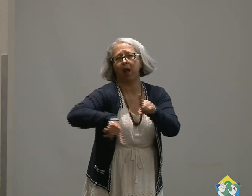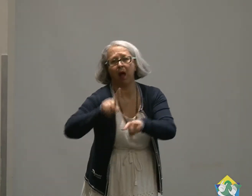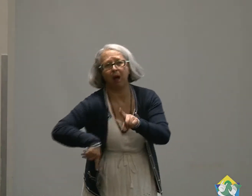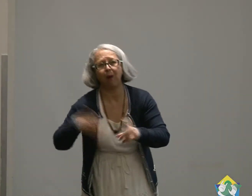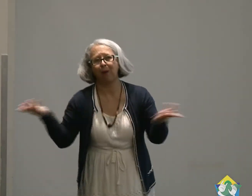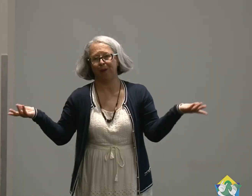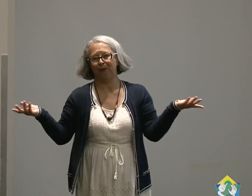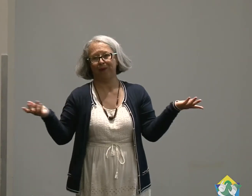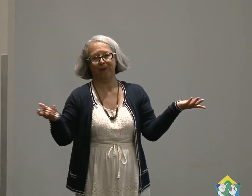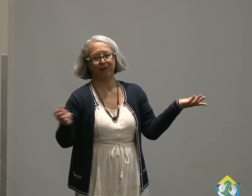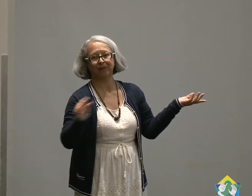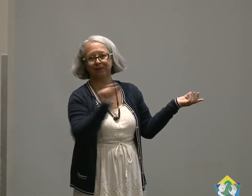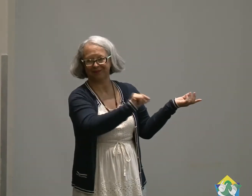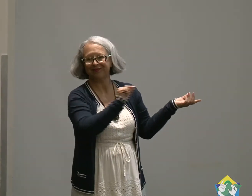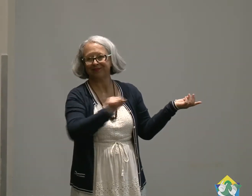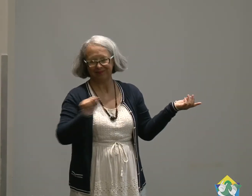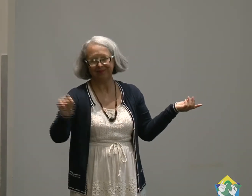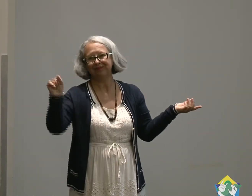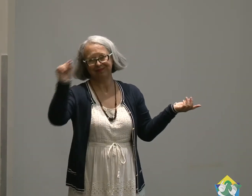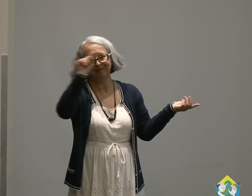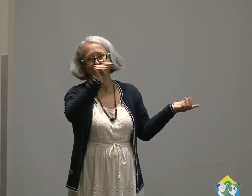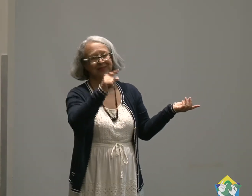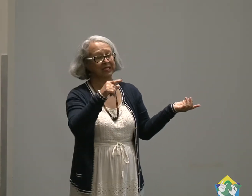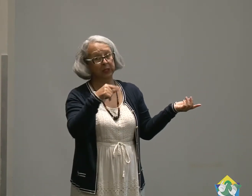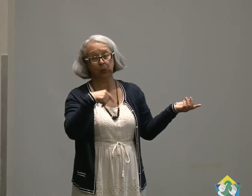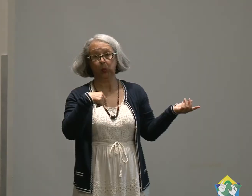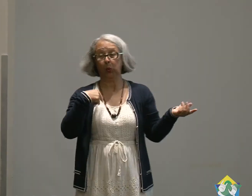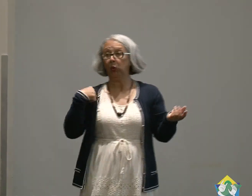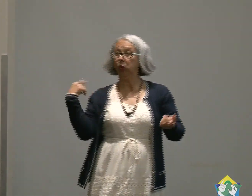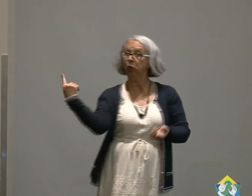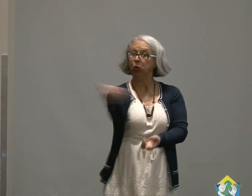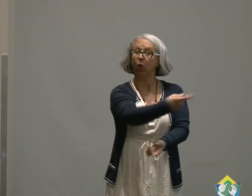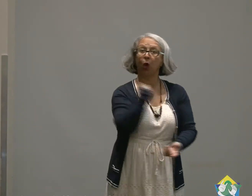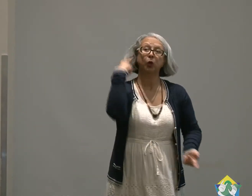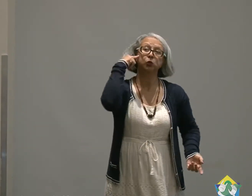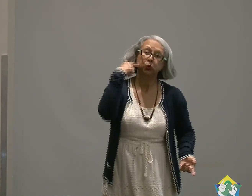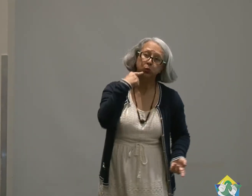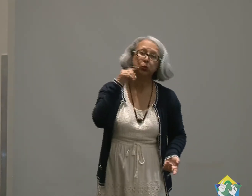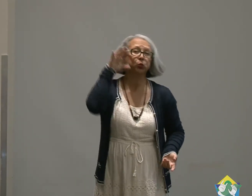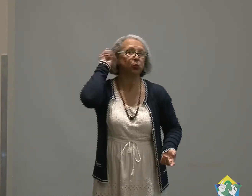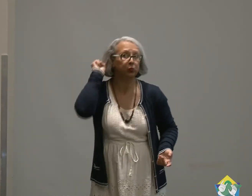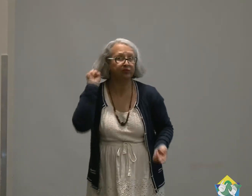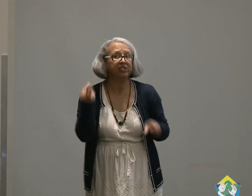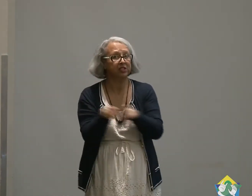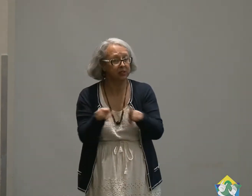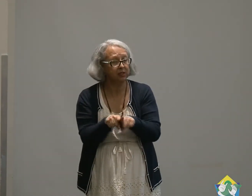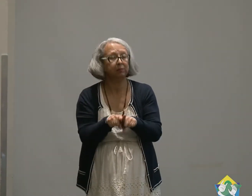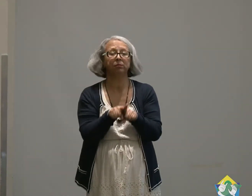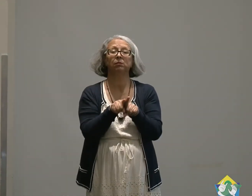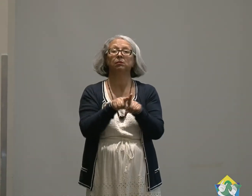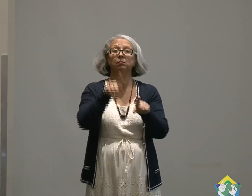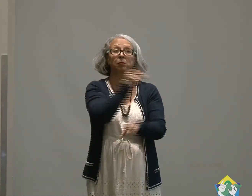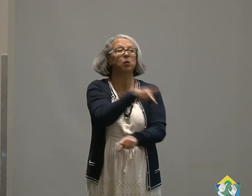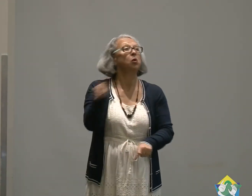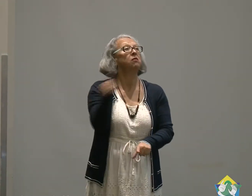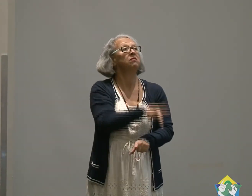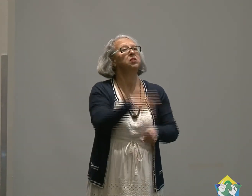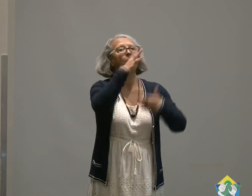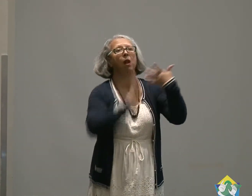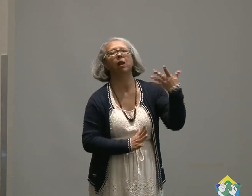seu povo indígena, entregando materiais relacionados a Libras para esses povos. É isso que tem acontecido. Entre surdos e ouvintes,